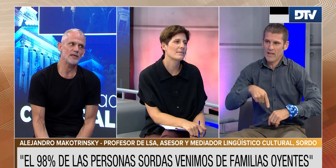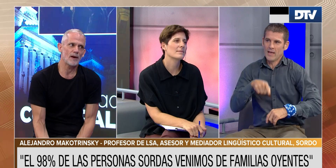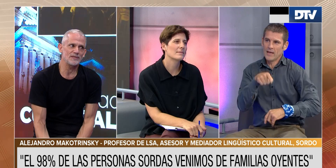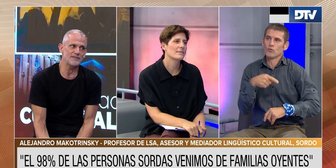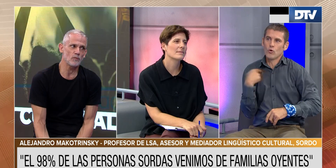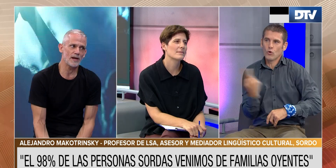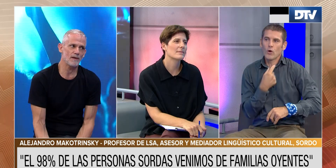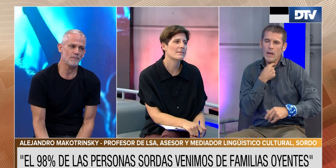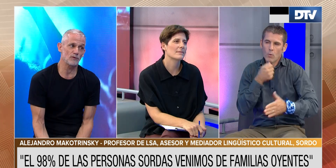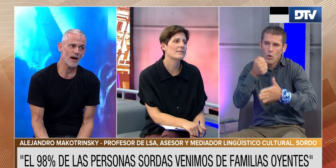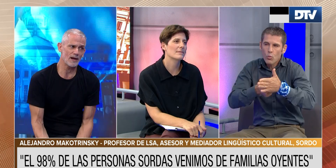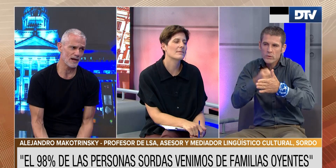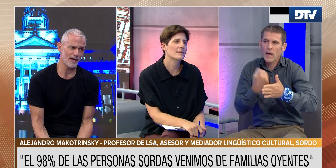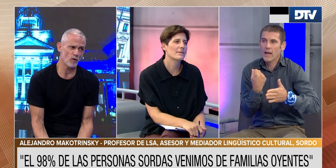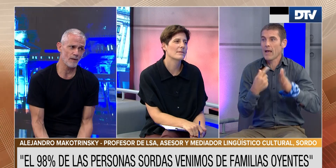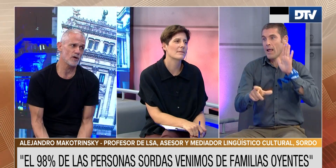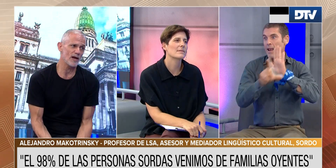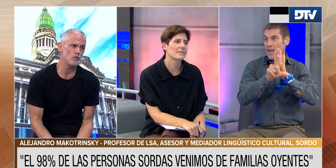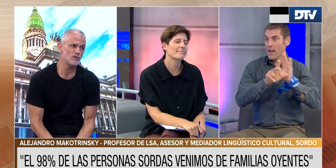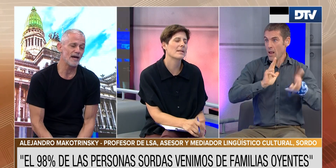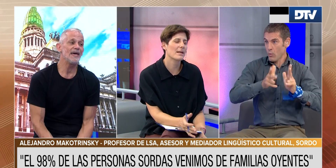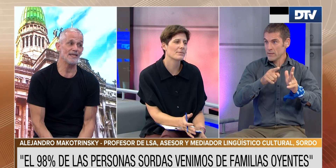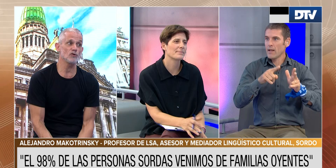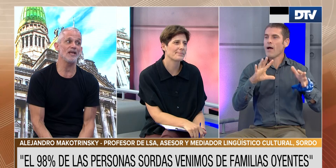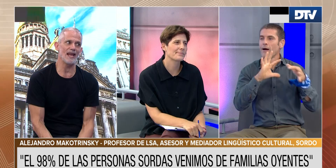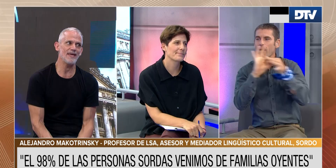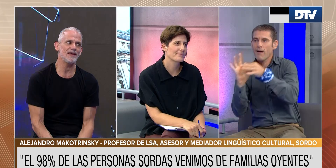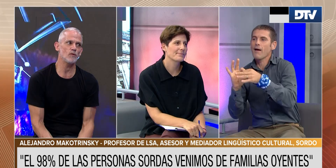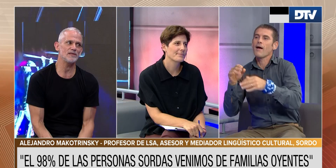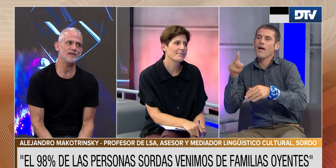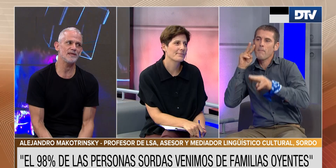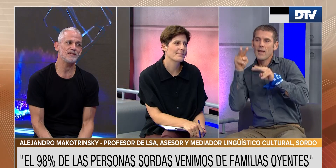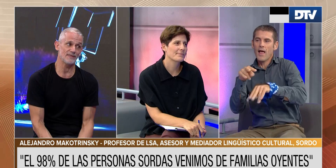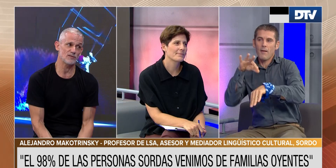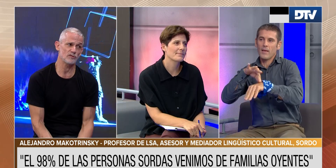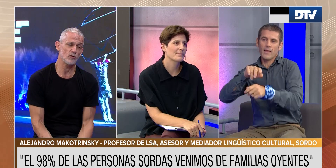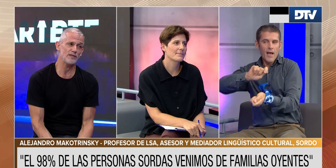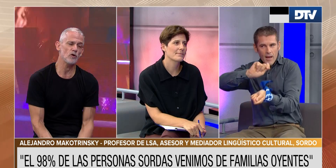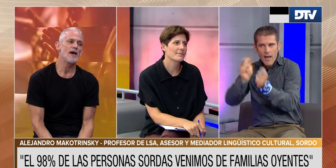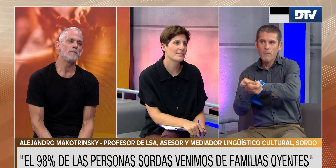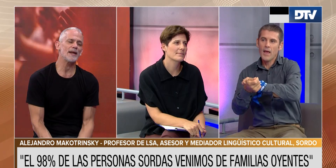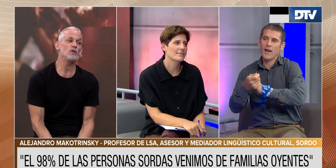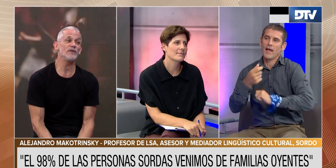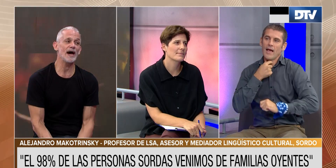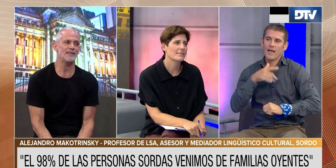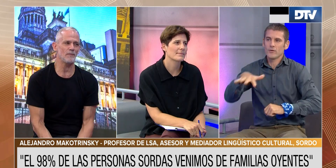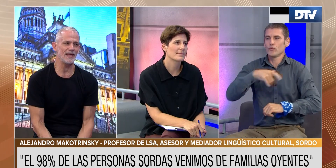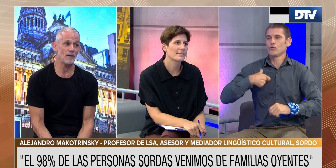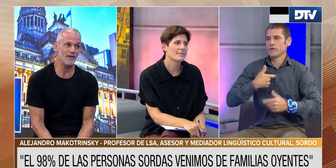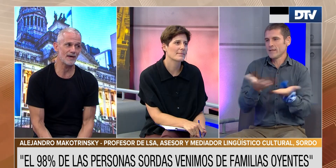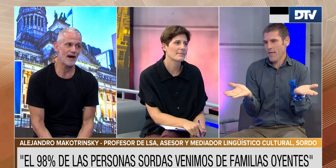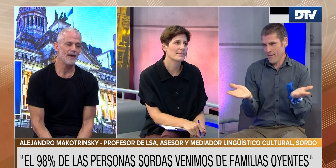sordo no está capacitado para tomarla, la lengua oral, porque no la escucha. Entonces, la ley de lengua de señas está asociada a esto para modificar